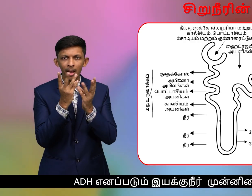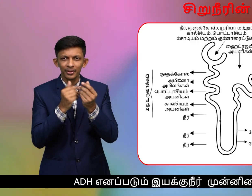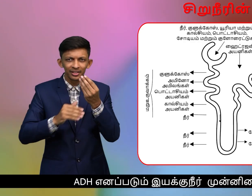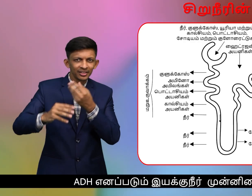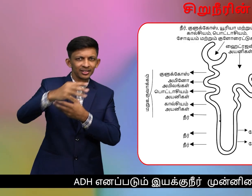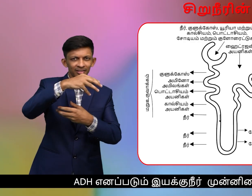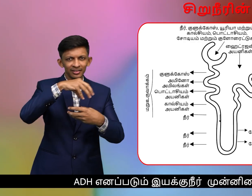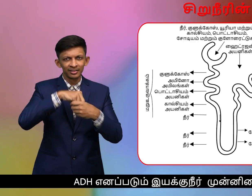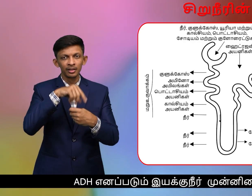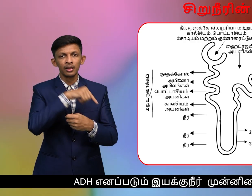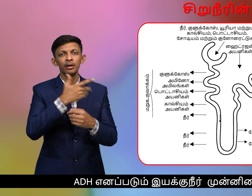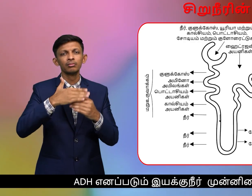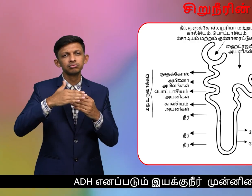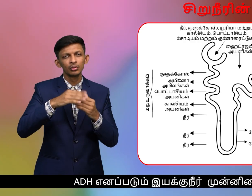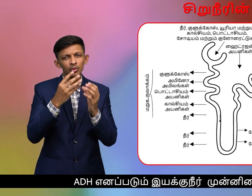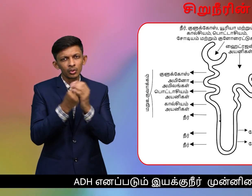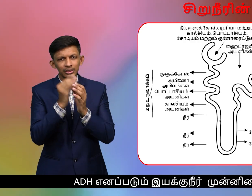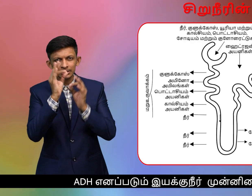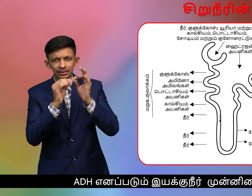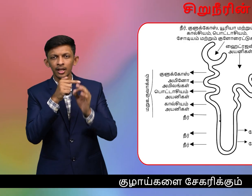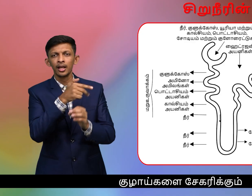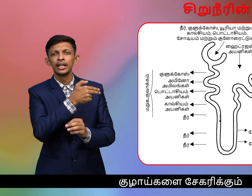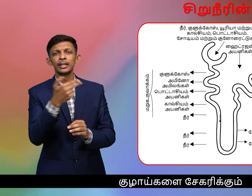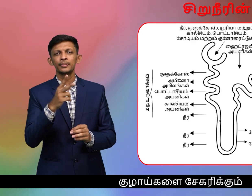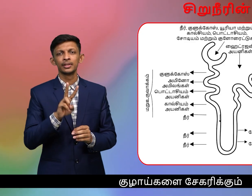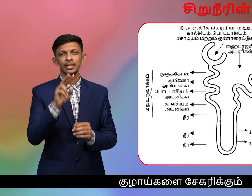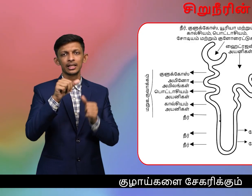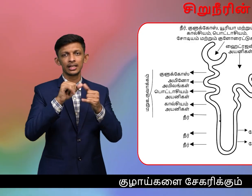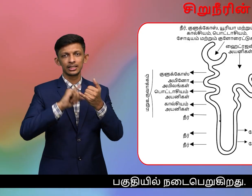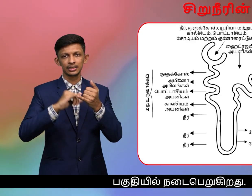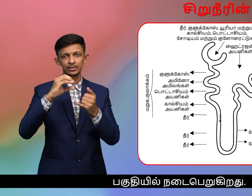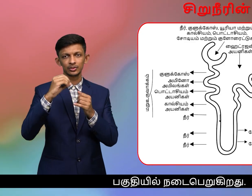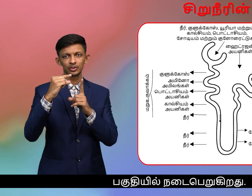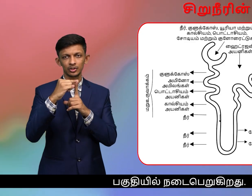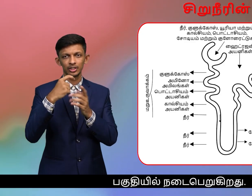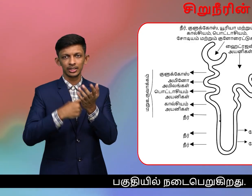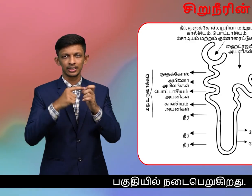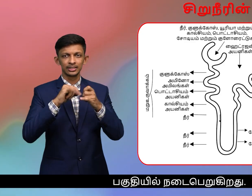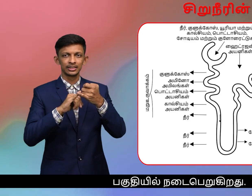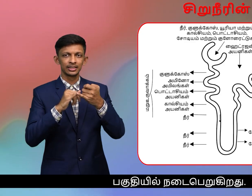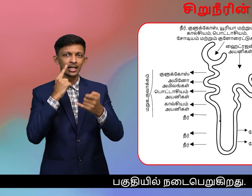ADH எனப்படும் இயக்குநீர் முன்னிலையில் குழாய்களை சேகரிக்கும் பகுதியில் நடைபெறுகிறது.